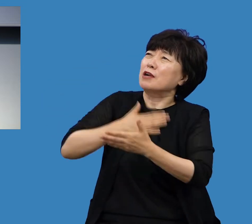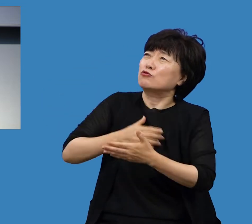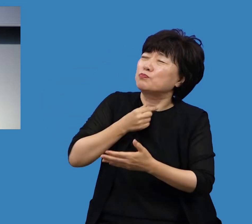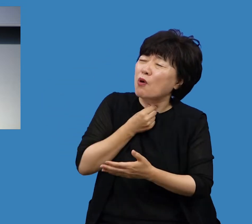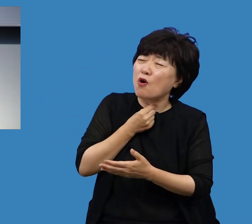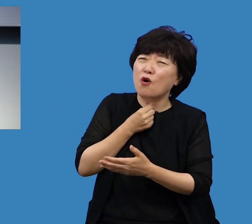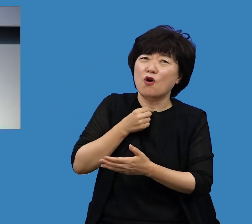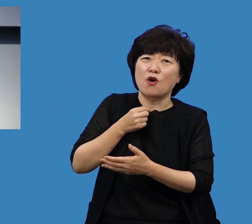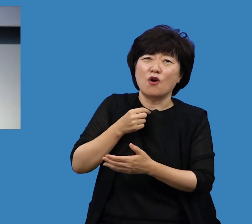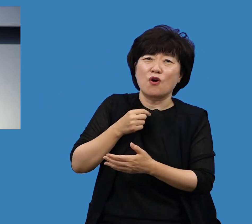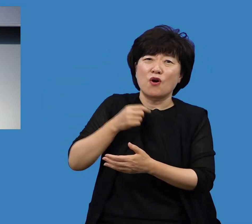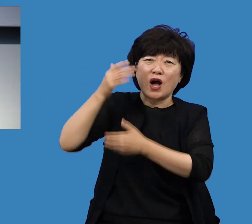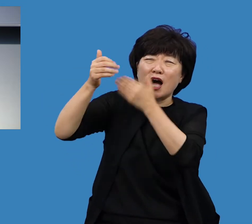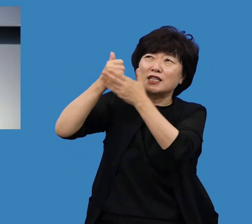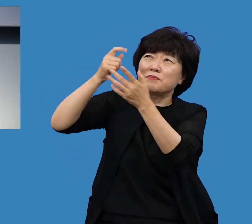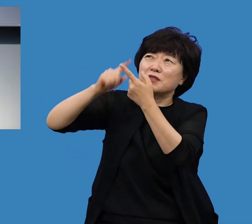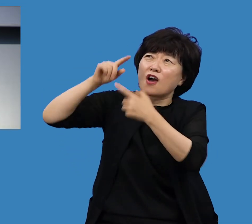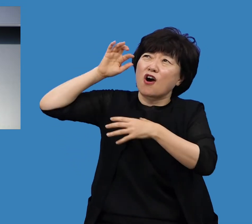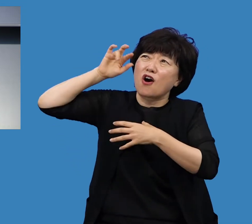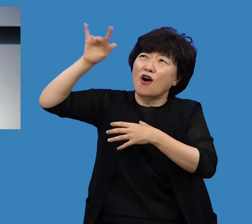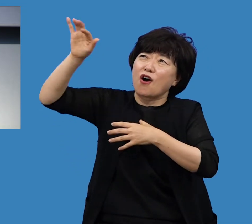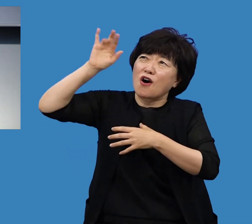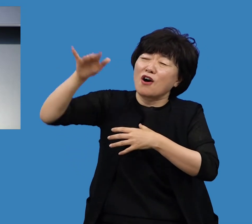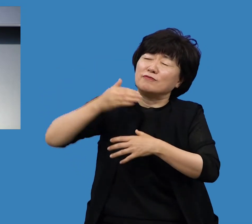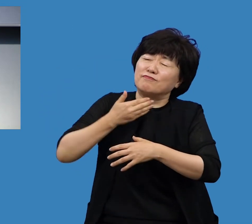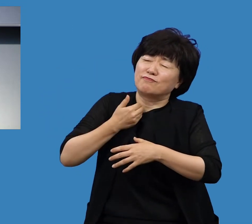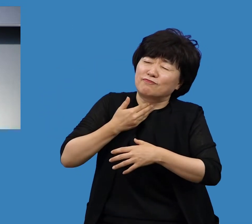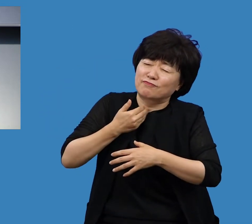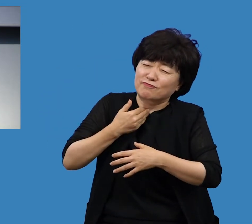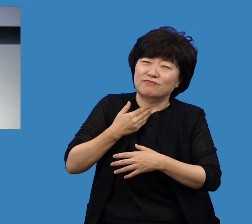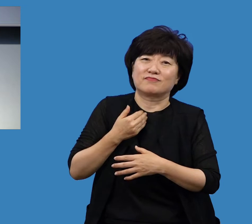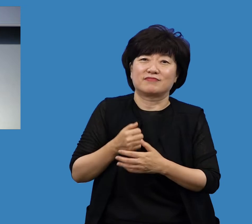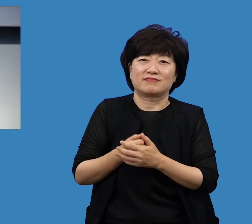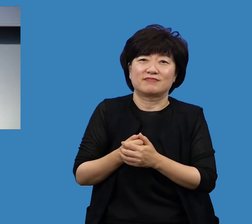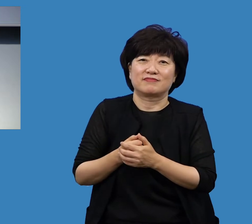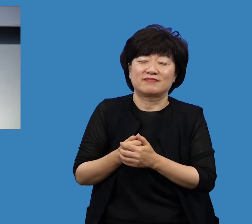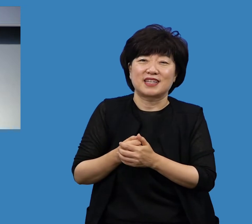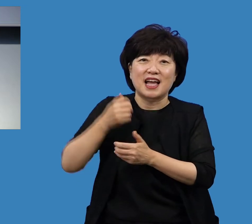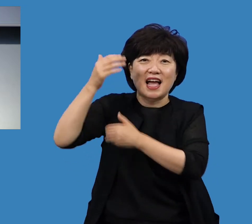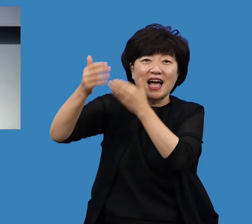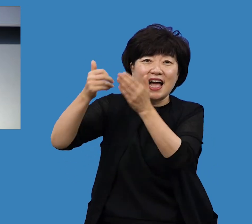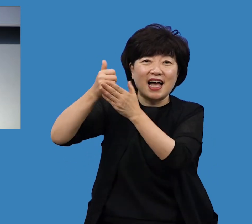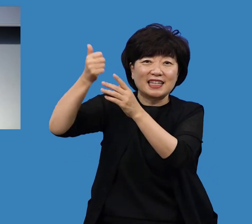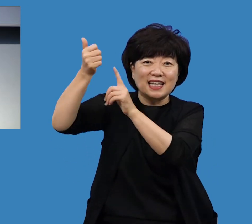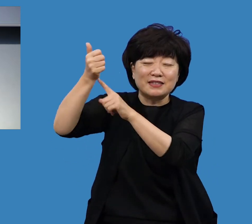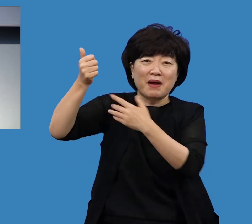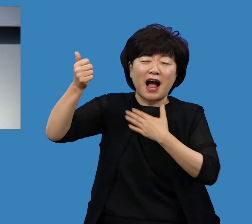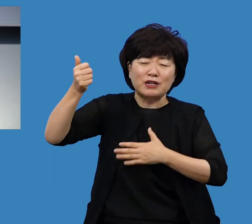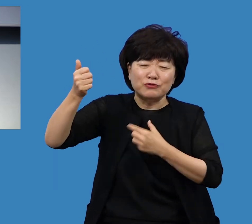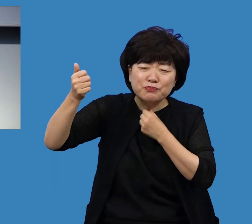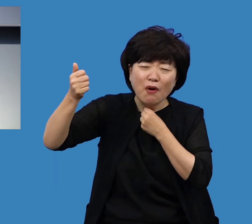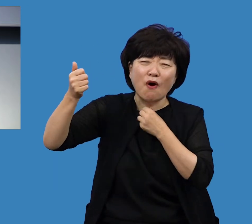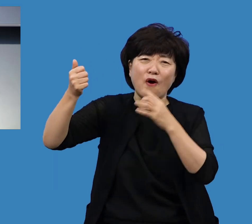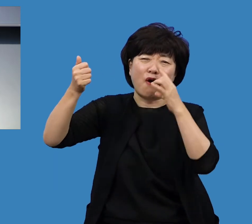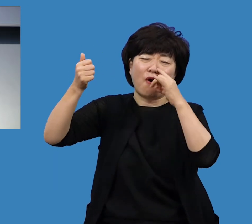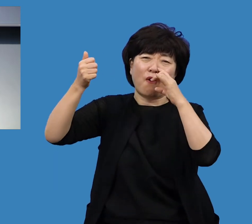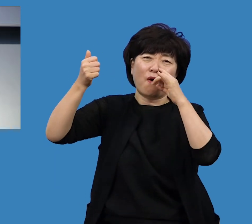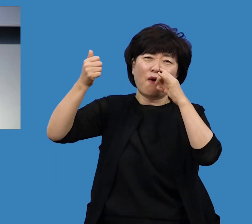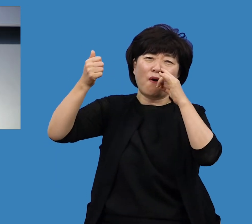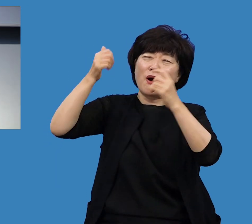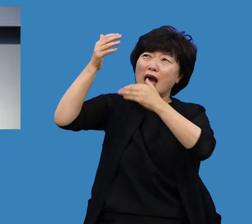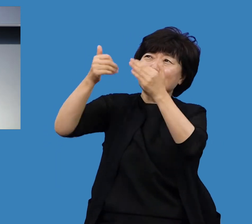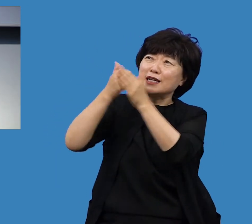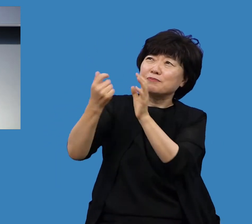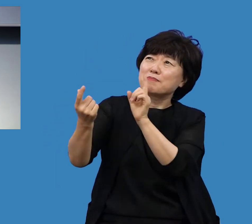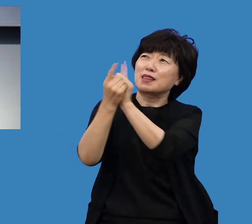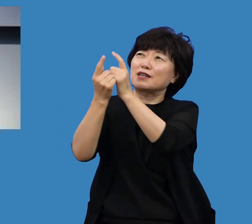성령 받으신 분들 다 아시잖아요. 성령 받고 나면 막 하나님이 너무너무 알고 싶고, 너무 하나님 앞에 나가고